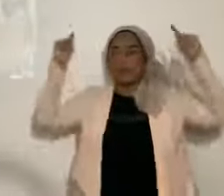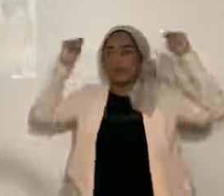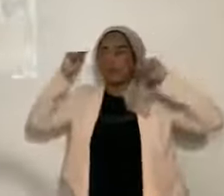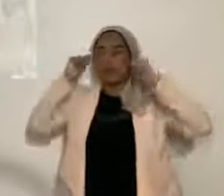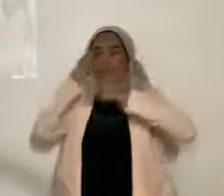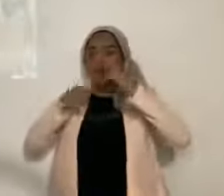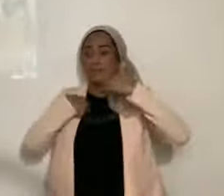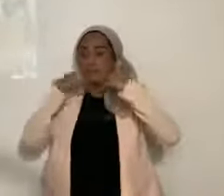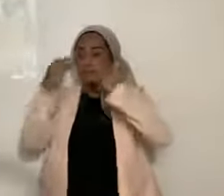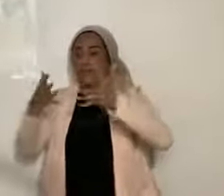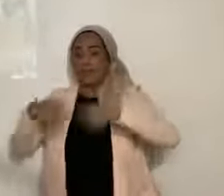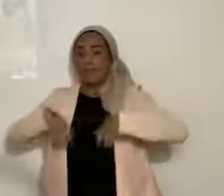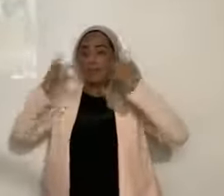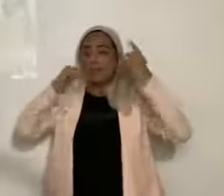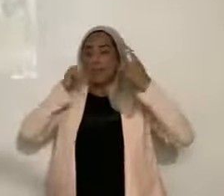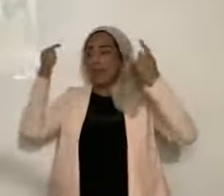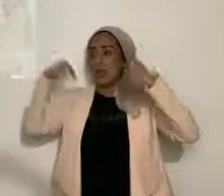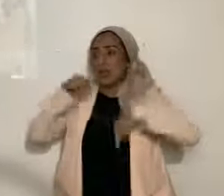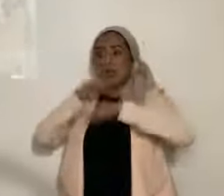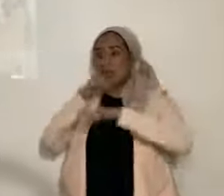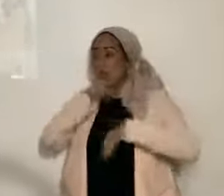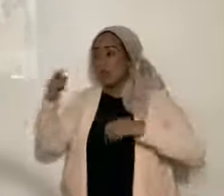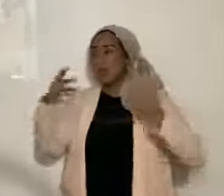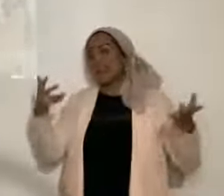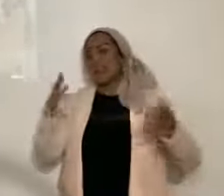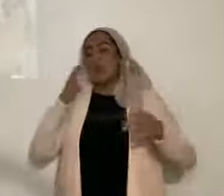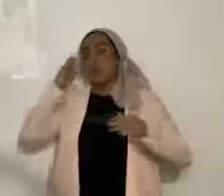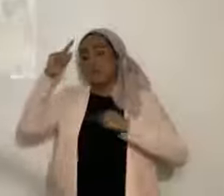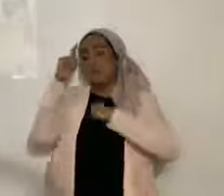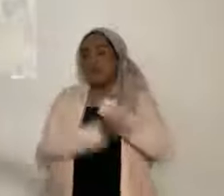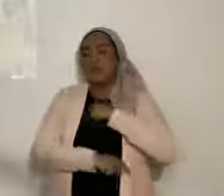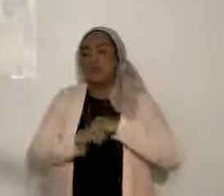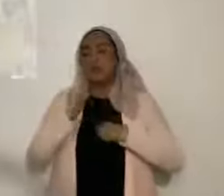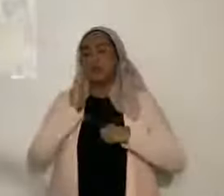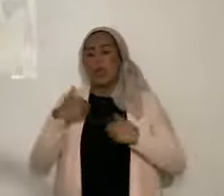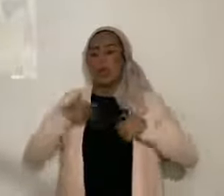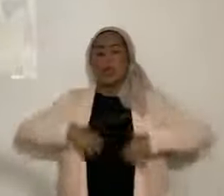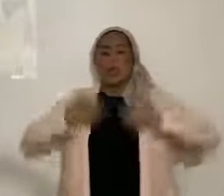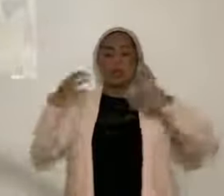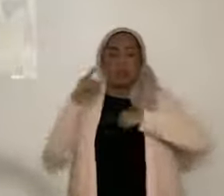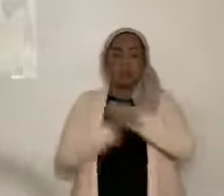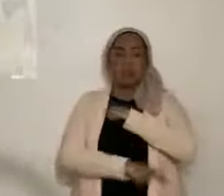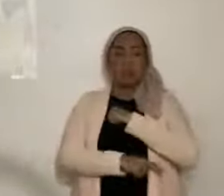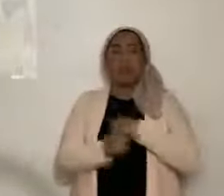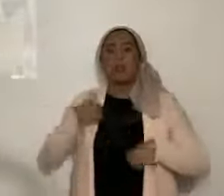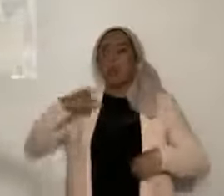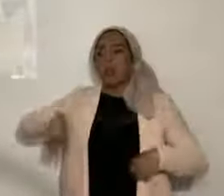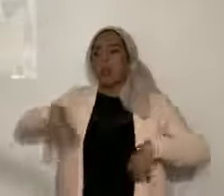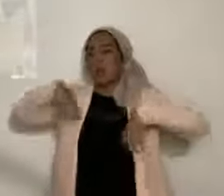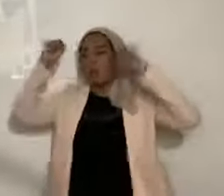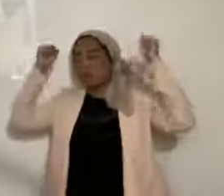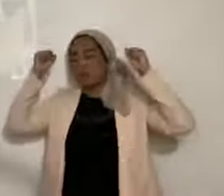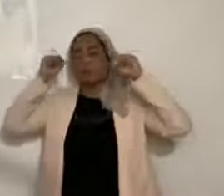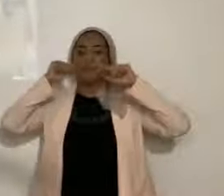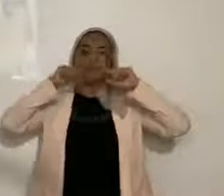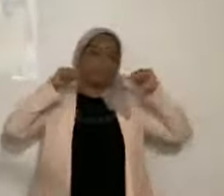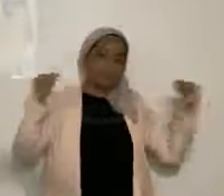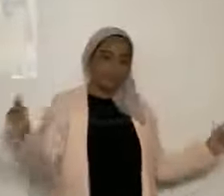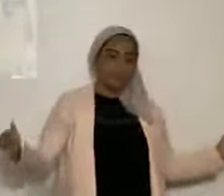que yo les dije, que la ira no iba a venir sobre ustedes, pues va a caer sobre nuestra cabeza, y no nos hemos ido, etcétera, etcétera,